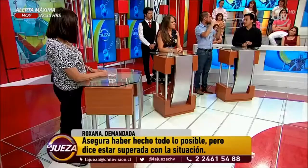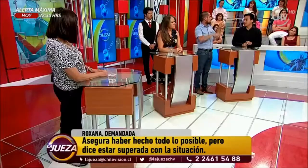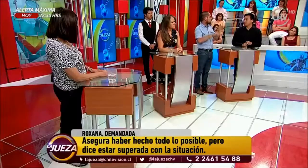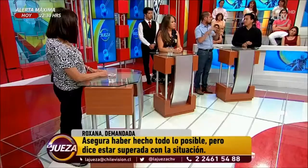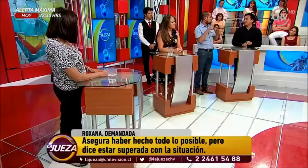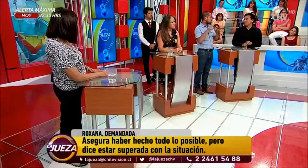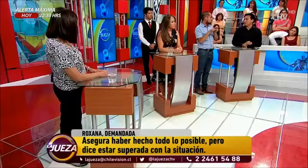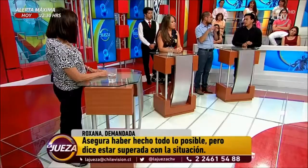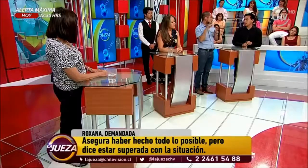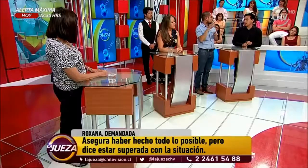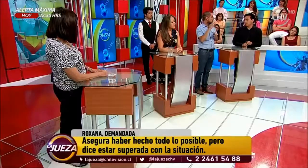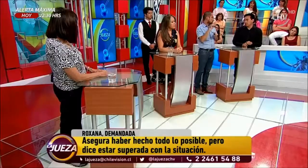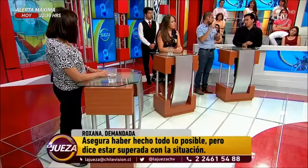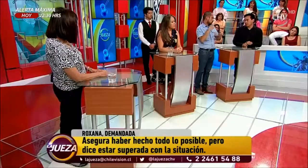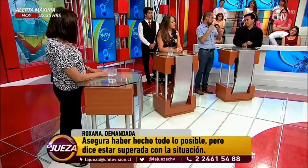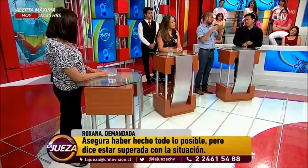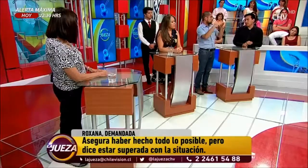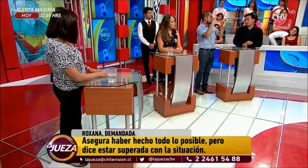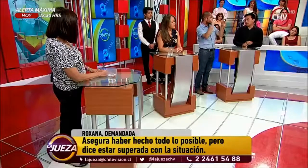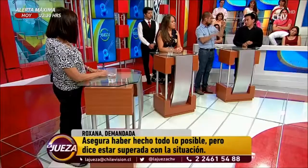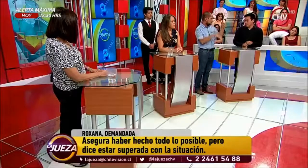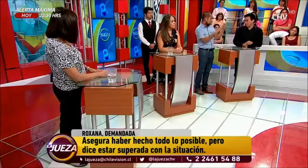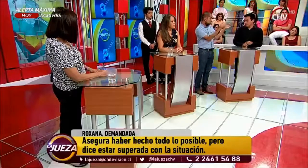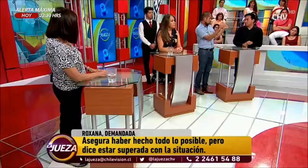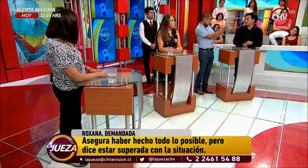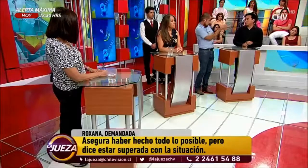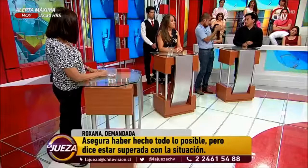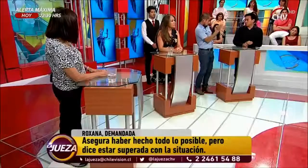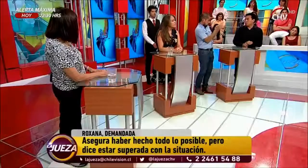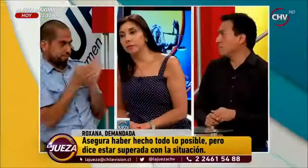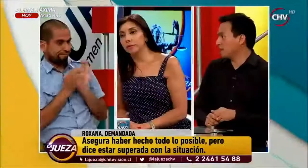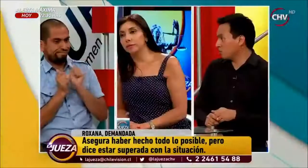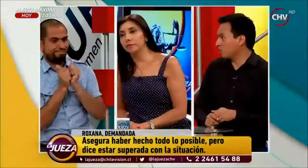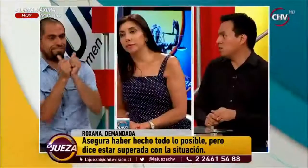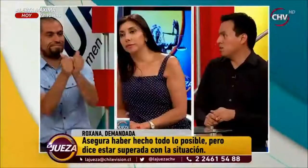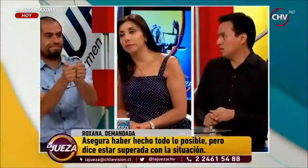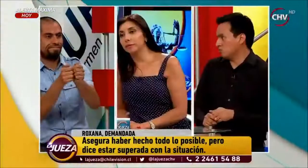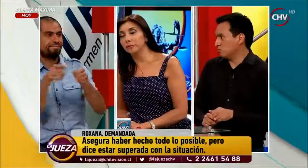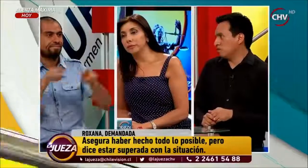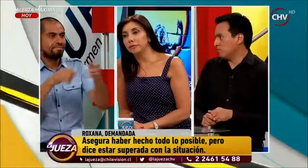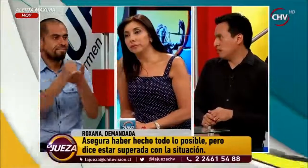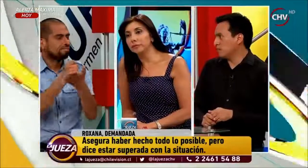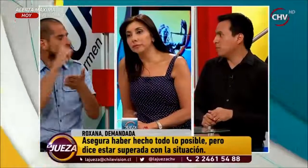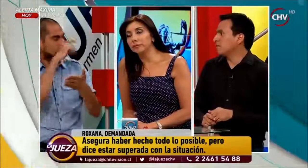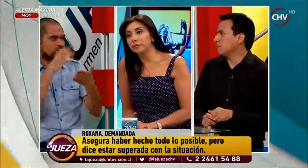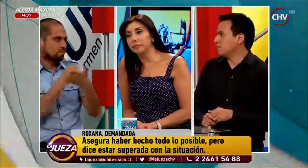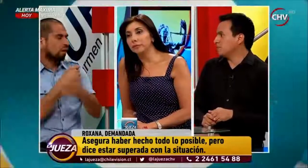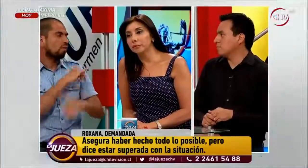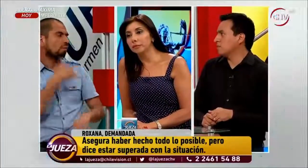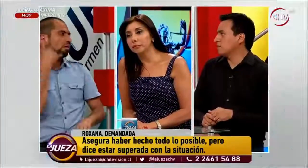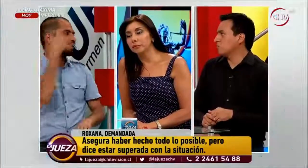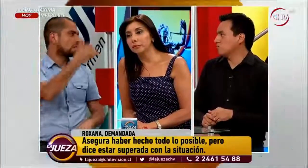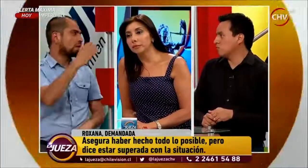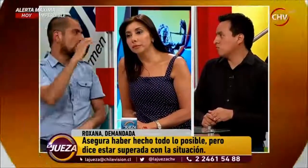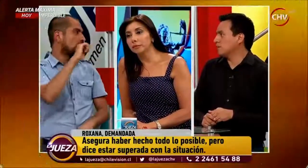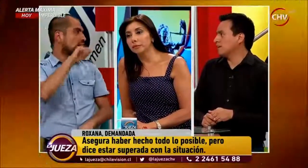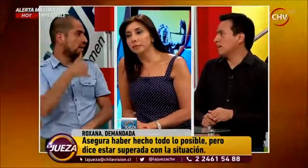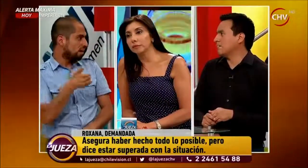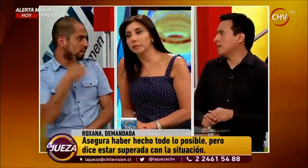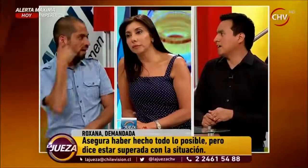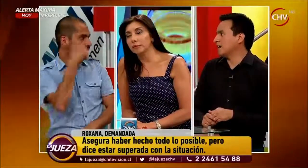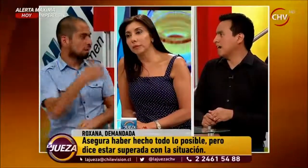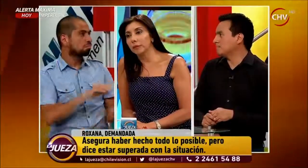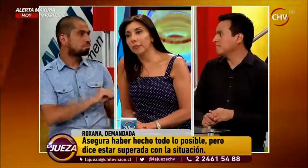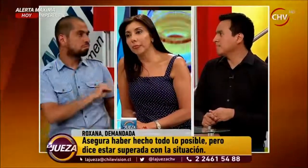sacar a la tutora, que es la señora Roxana. Y eso no se explicaron. Y eso yo le expliqué también, el trámite, pero costó. Tenía que llamar a la